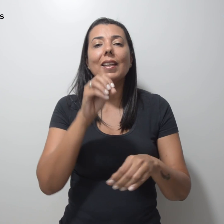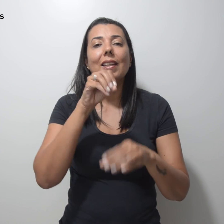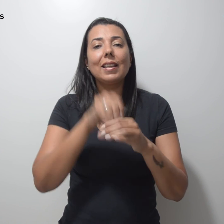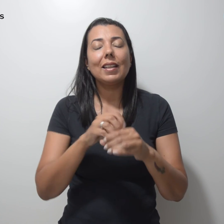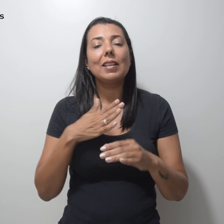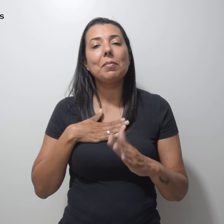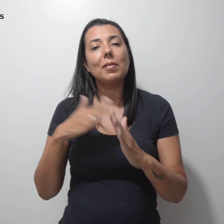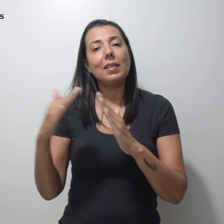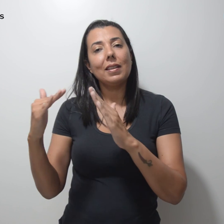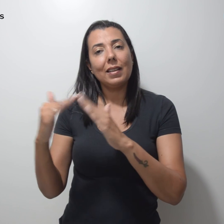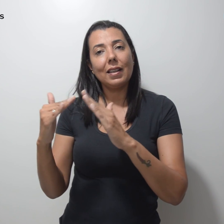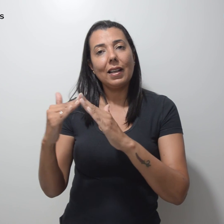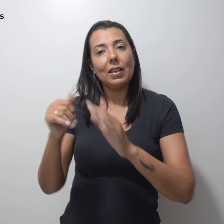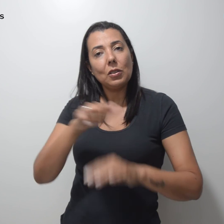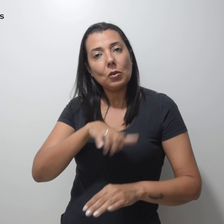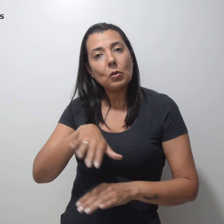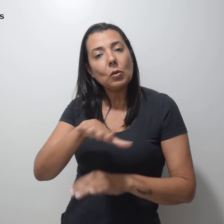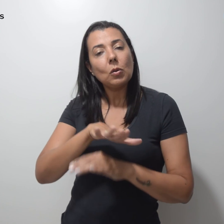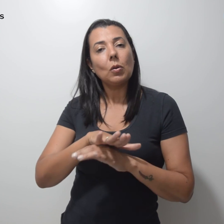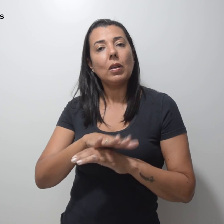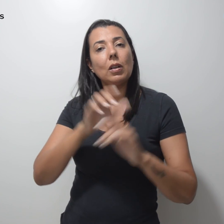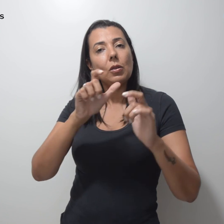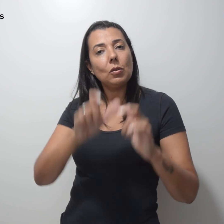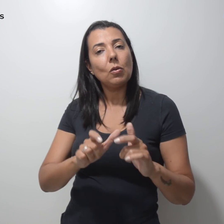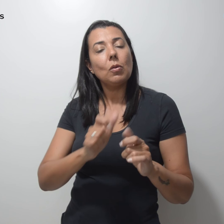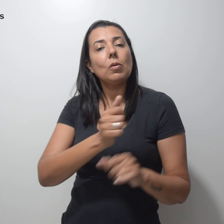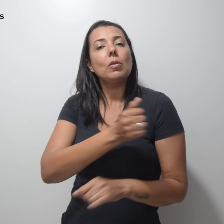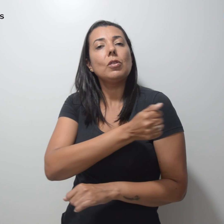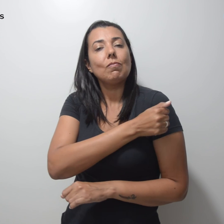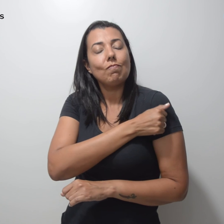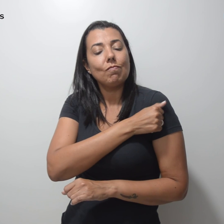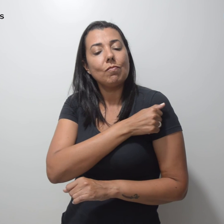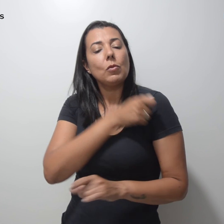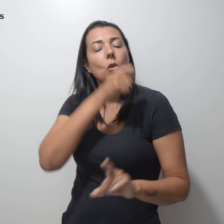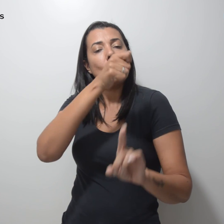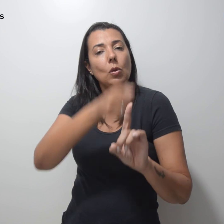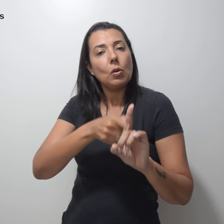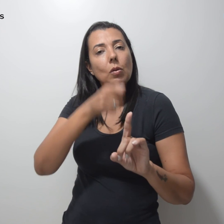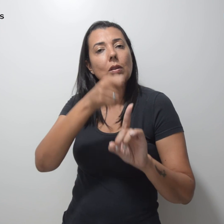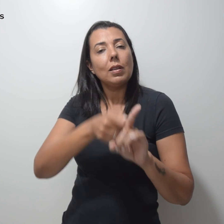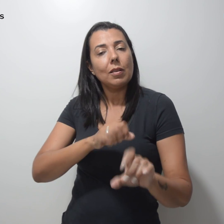casa, nos espaços onde estudei, lutando pela educação.